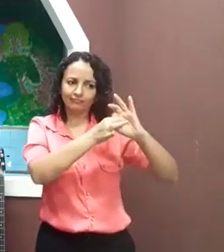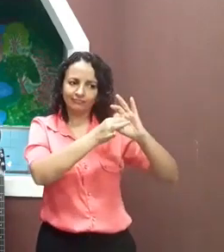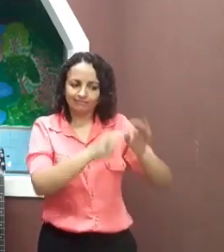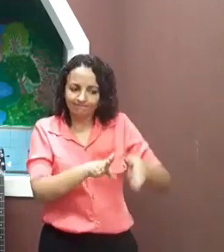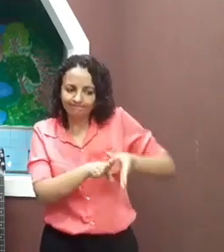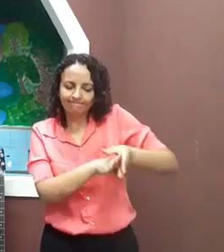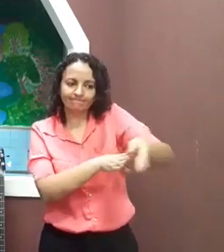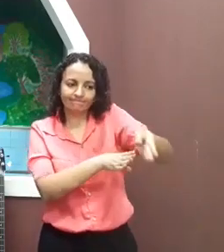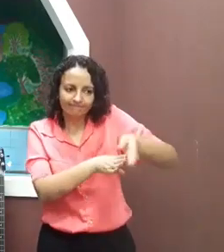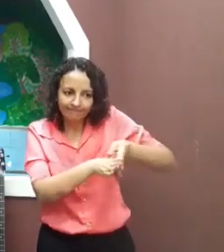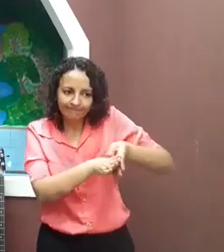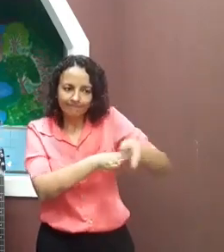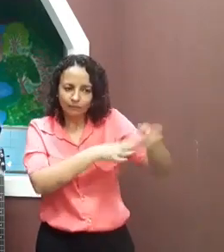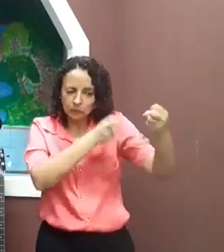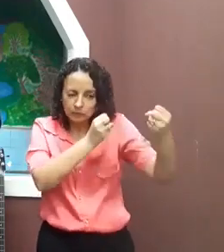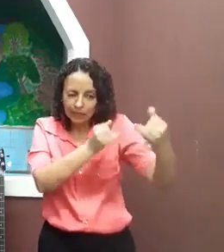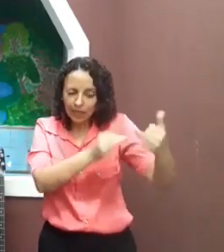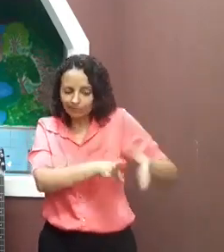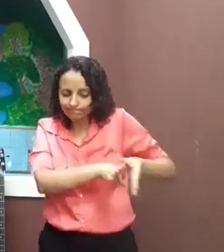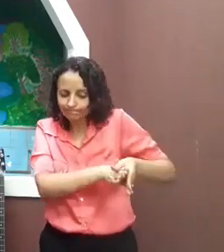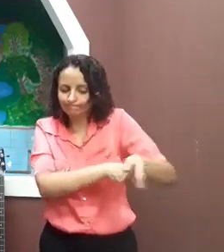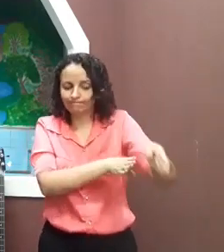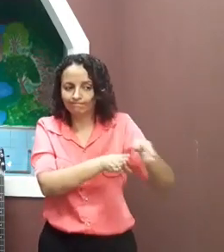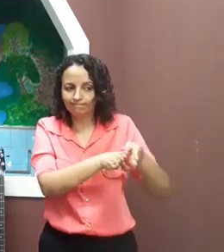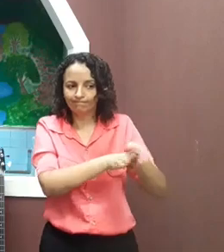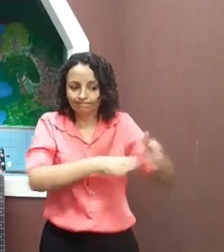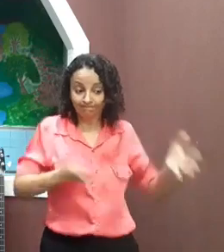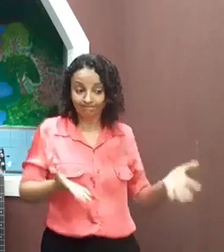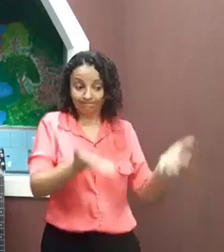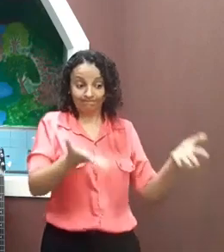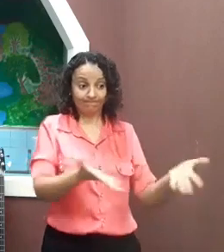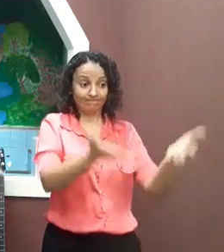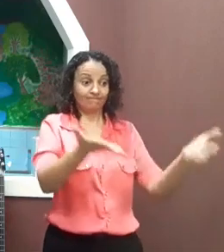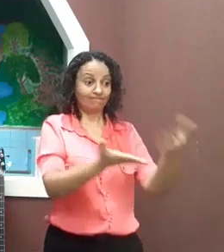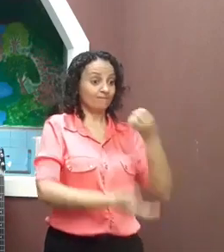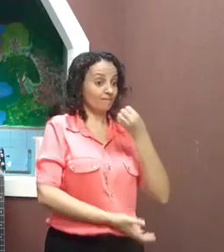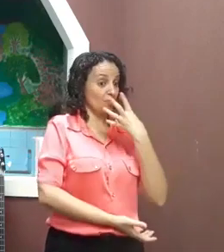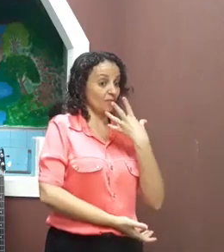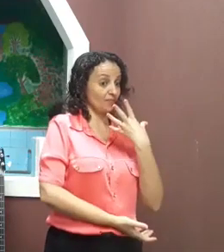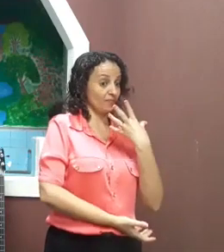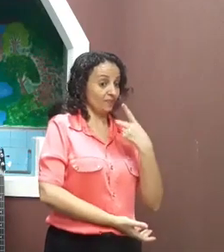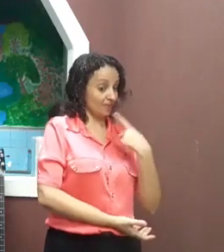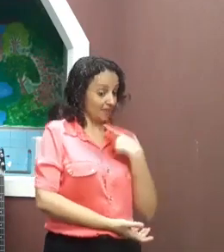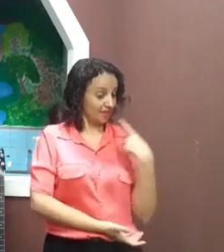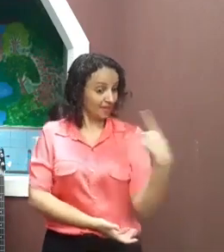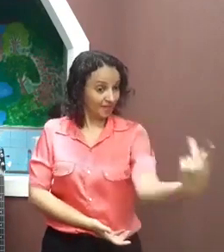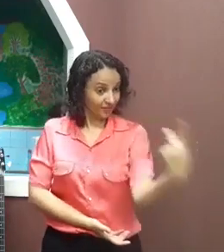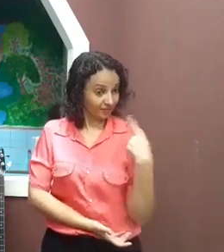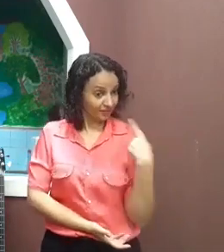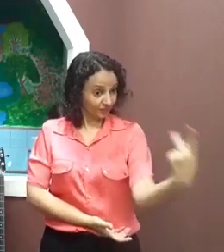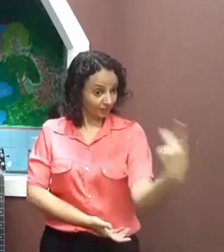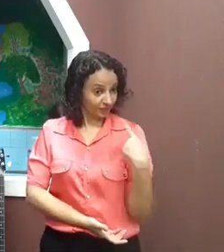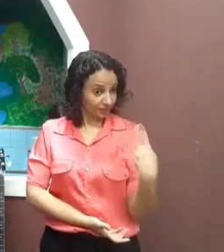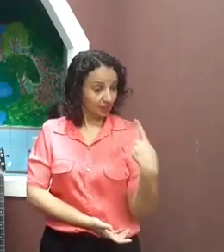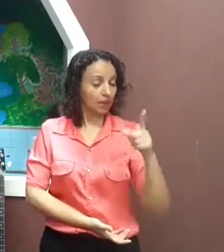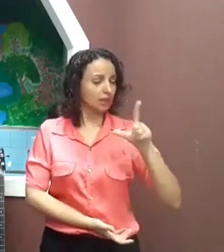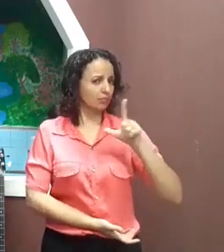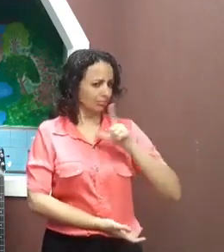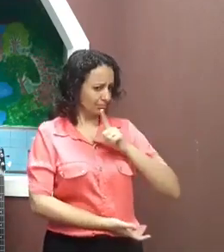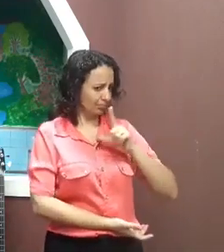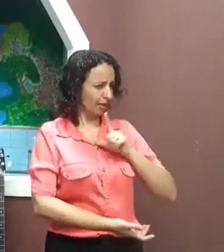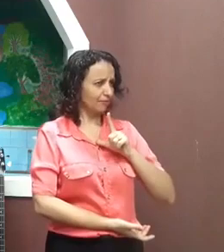no sentido de promover o bem. Eu e você, nós somos ferramentados pelo Senhor, nós temos dons e